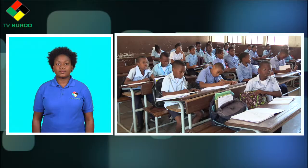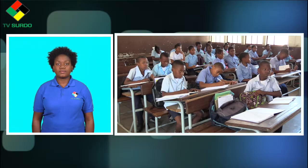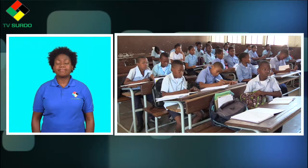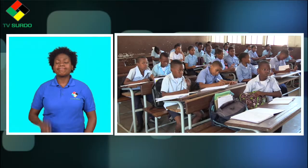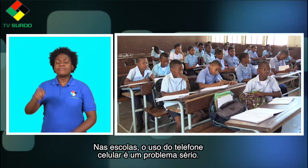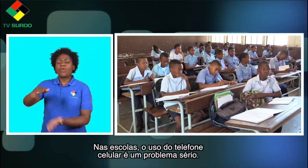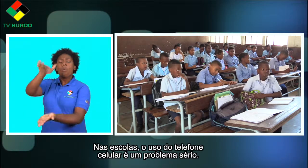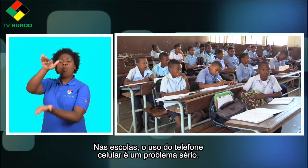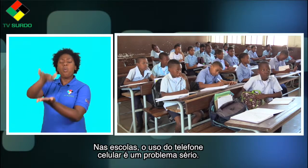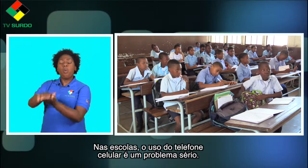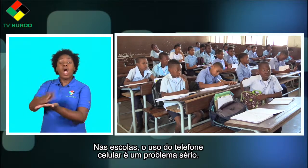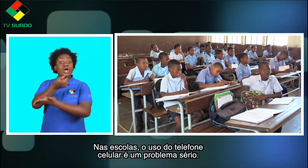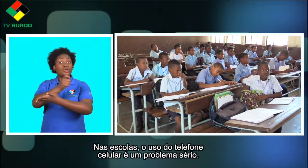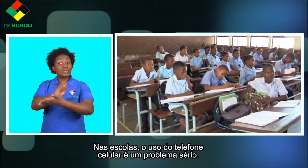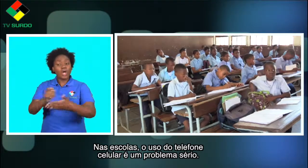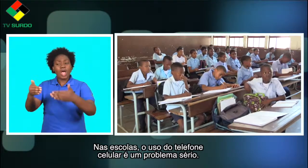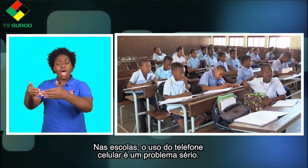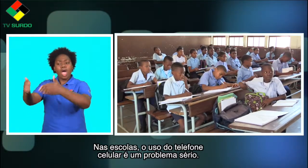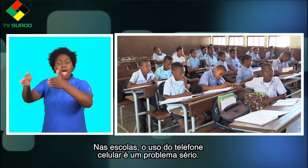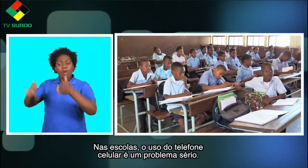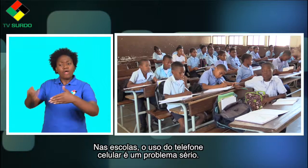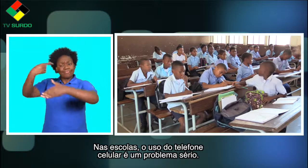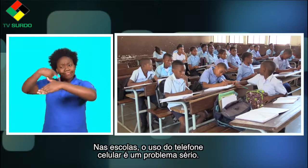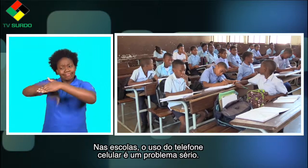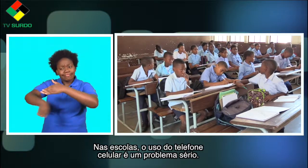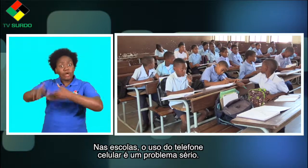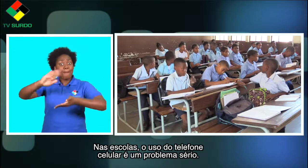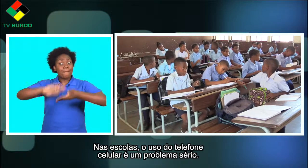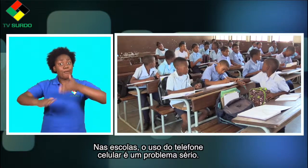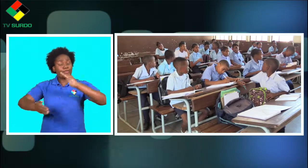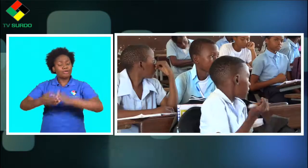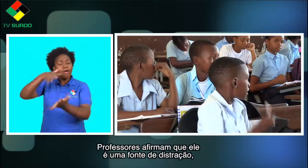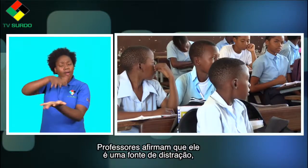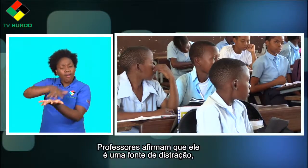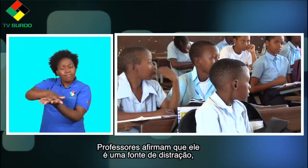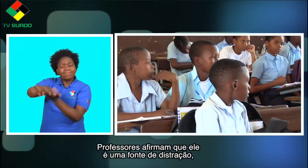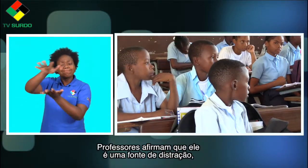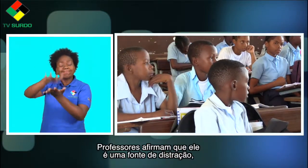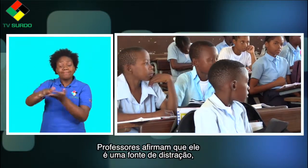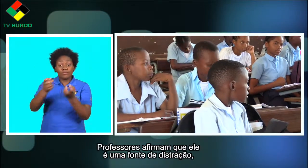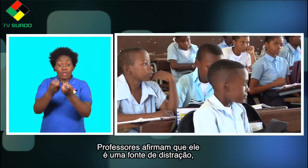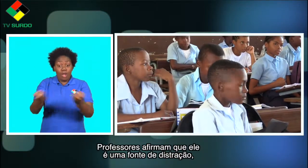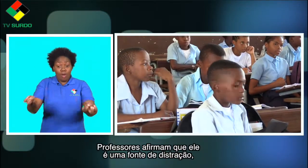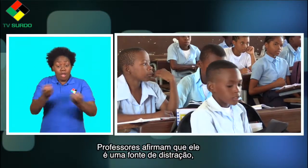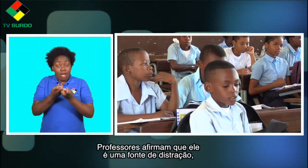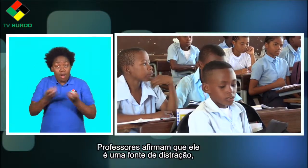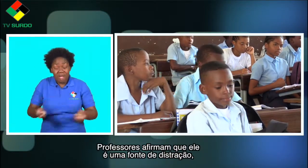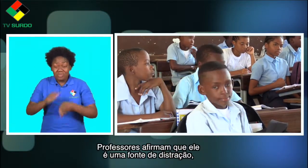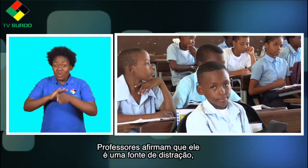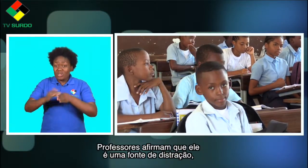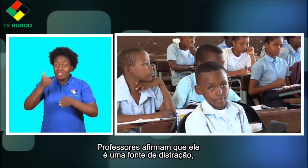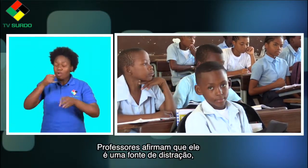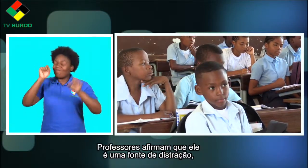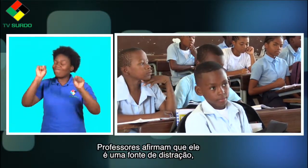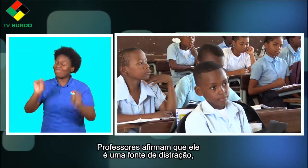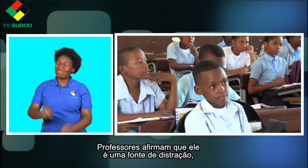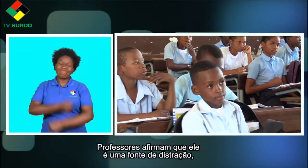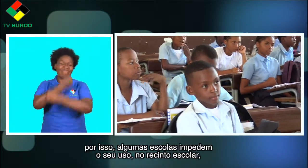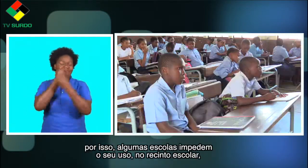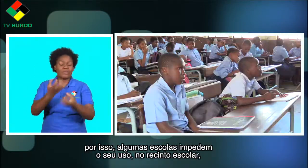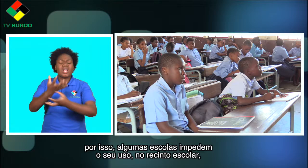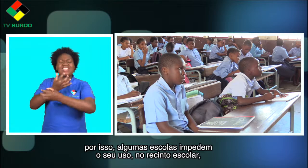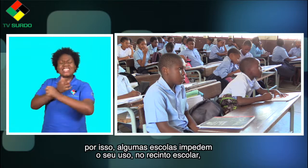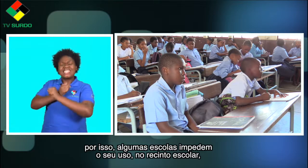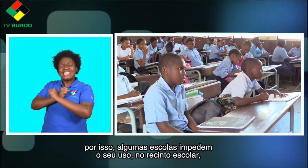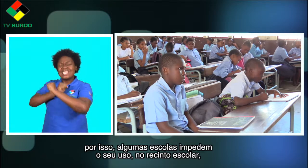Nas escolas, o uso do telefone celular é um problema sério. Professores afirmam que ele é uma fonte de